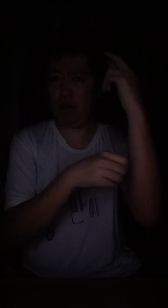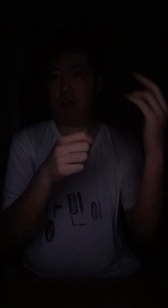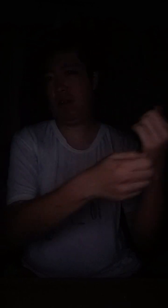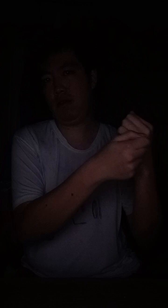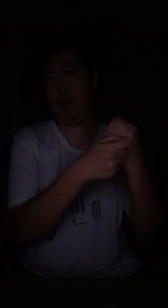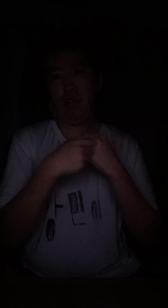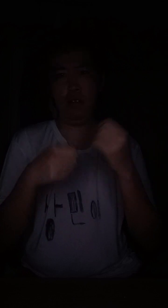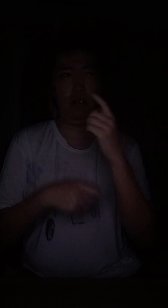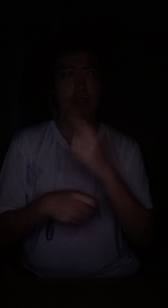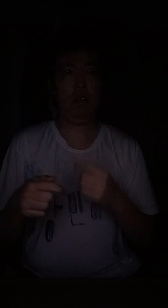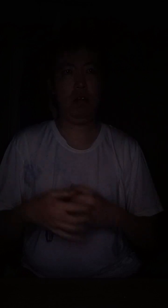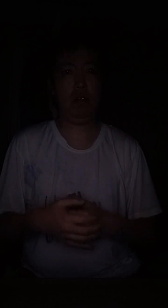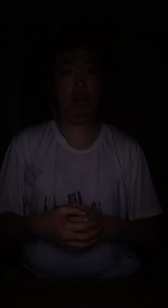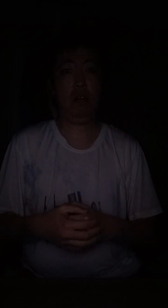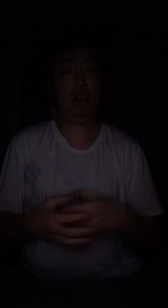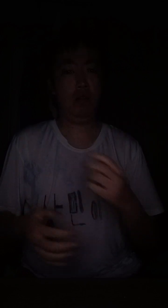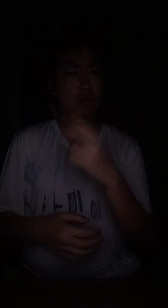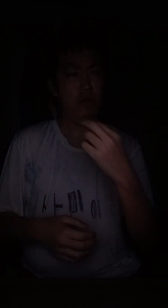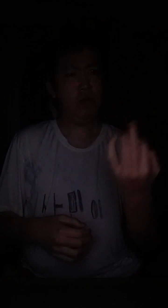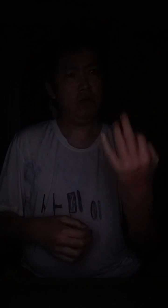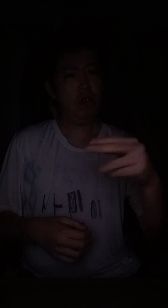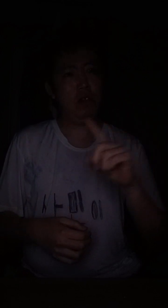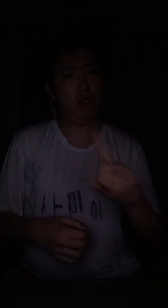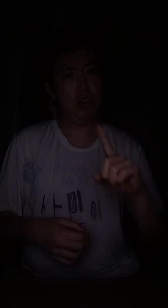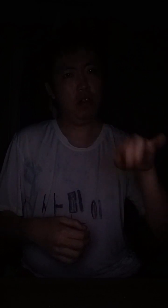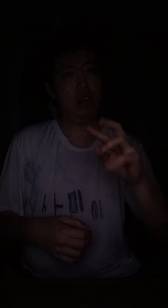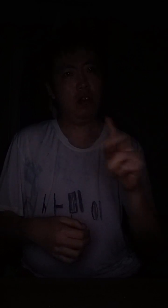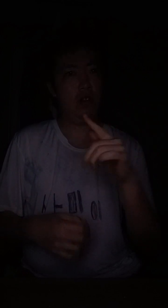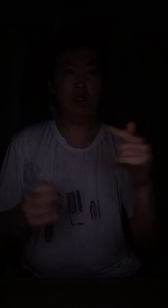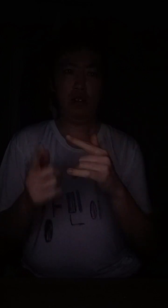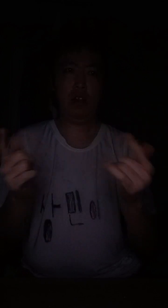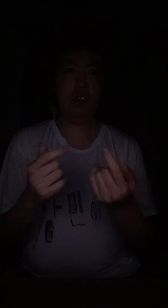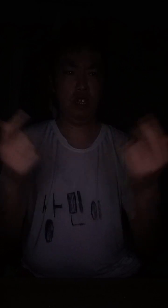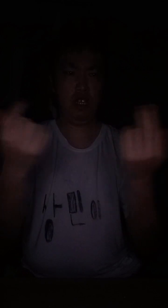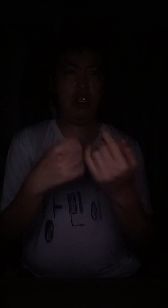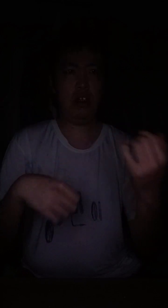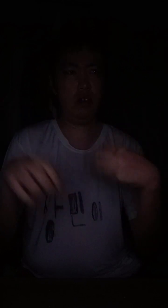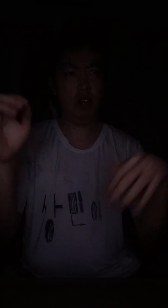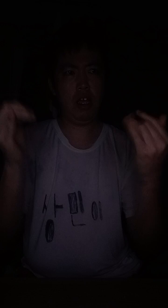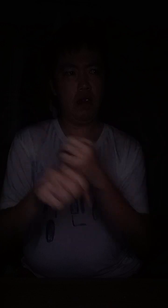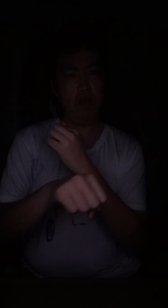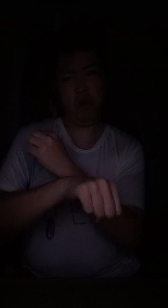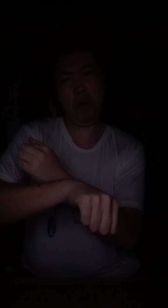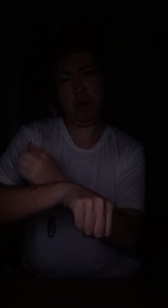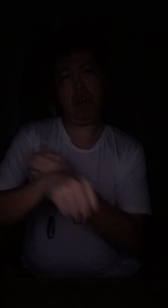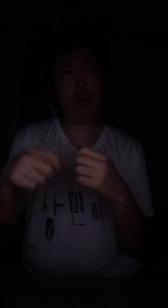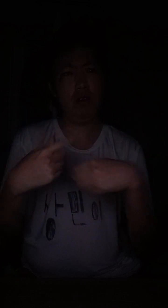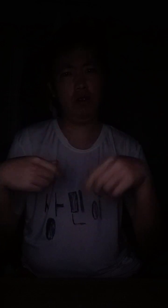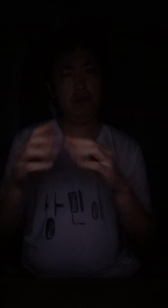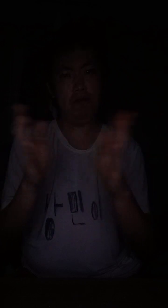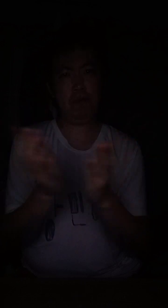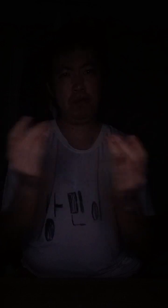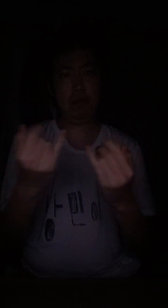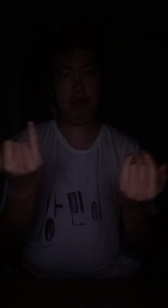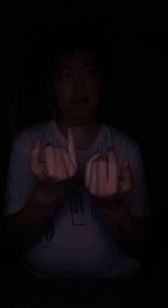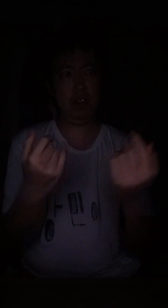받고 있습니다. 그런데 피해자 중 한 명일 가능성이 큰 이 학생의 담임 여교사에게 학교와 경찰이 가해